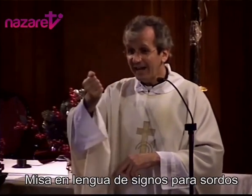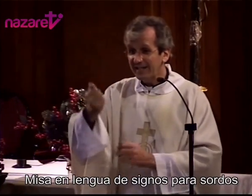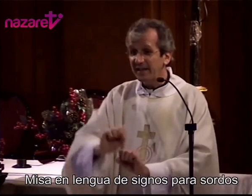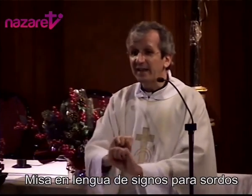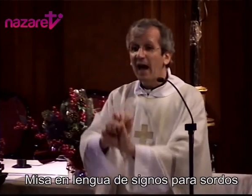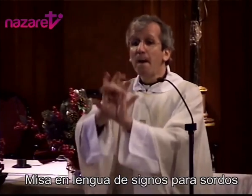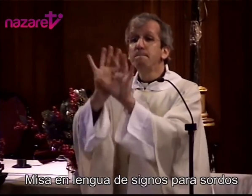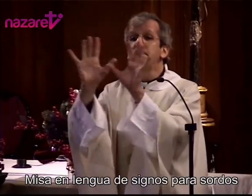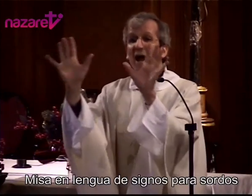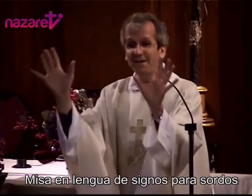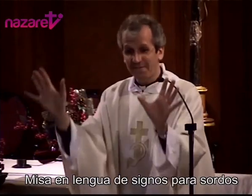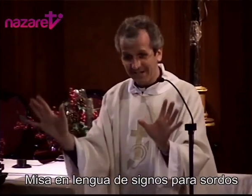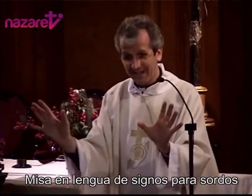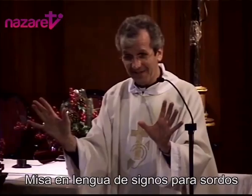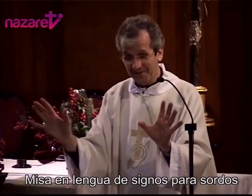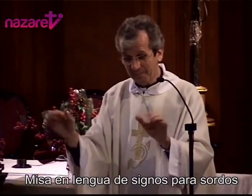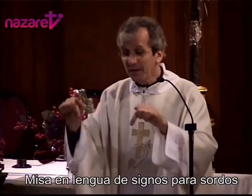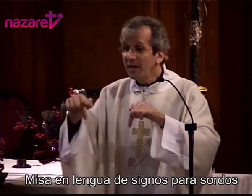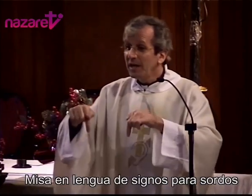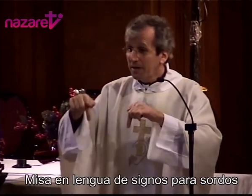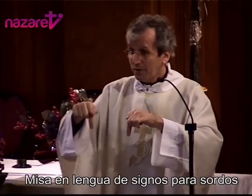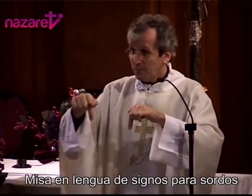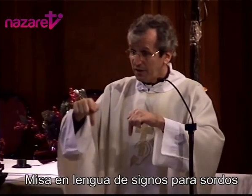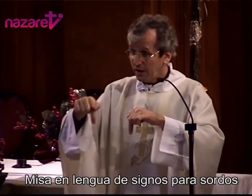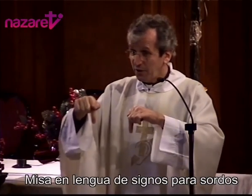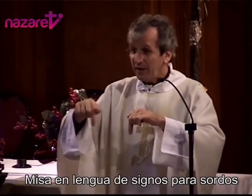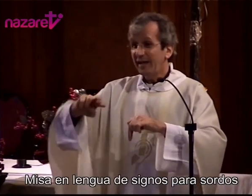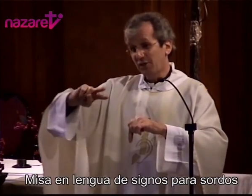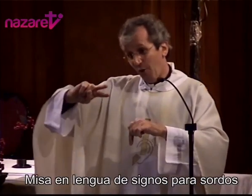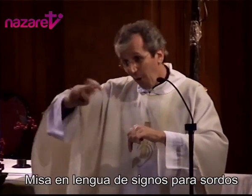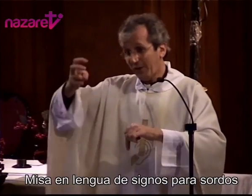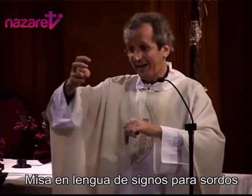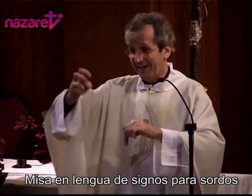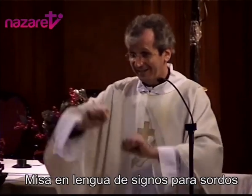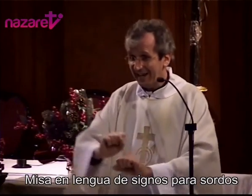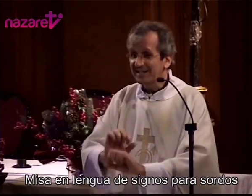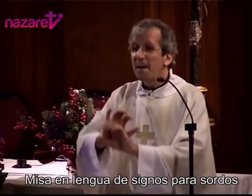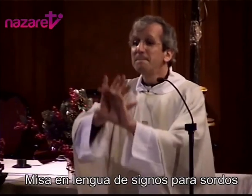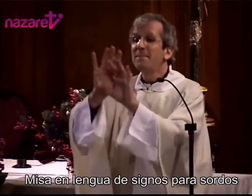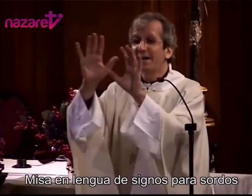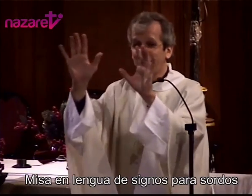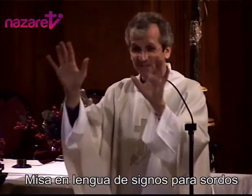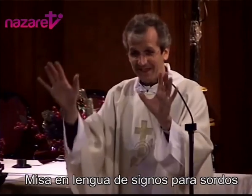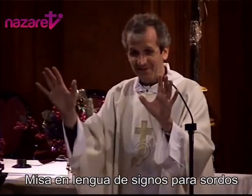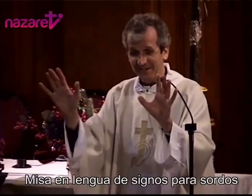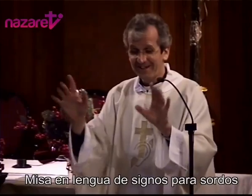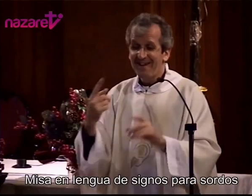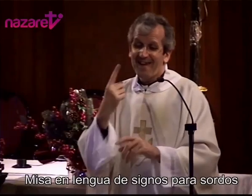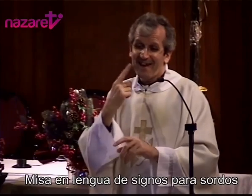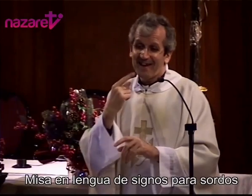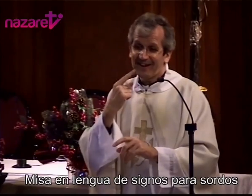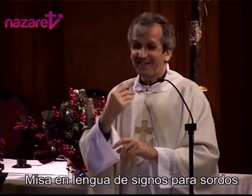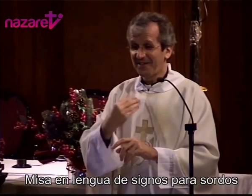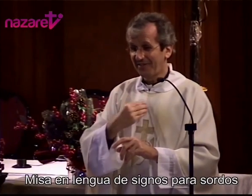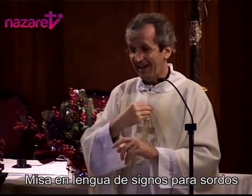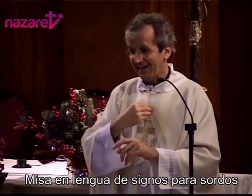Epifanía, es decir, de la manifestación. Y podríamos decir que hoy es otra de las manifestaciones. En